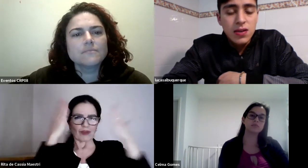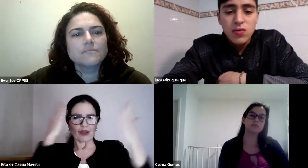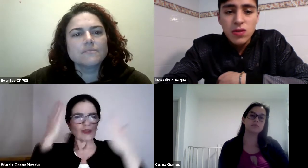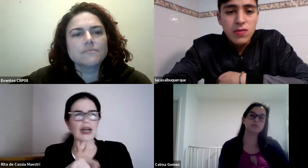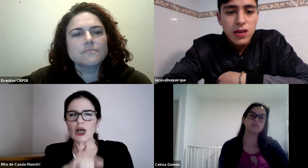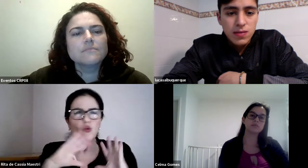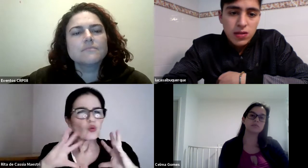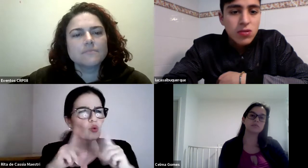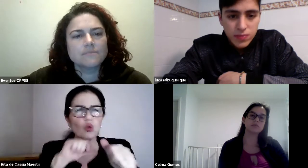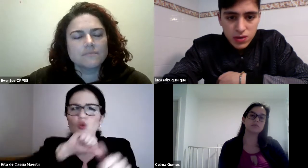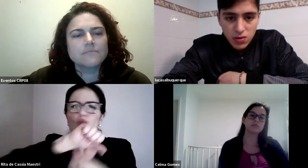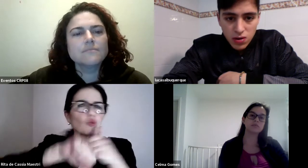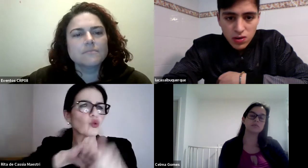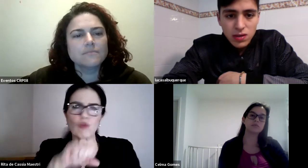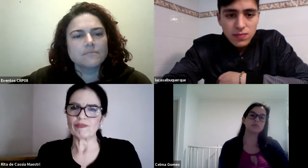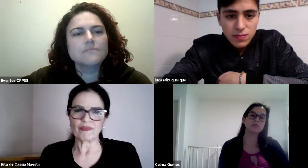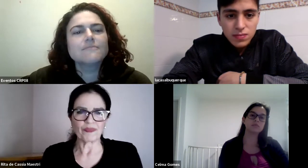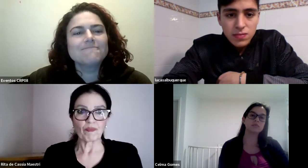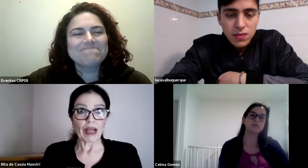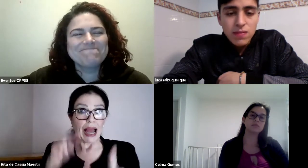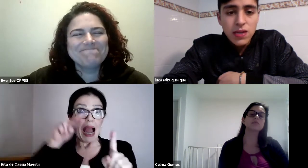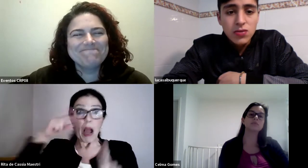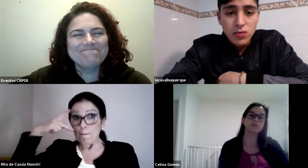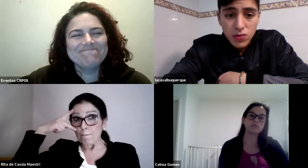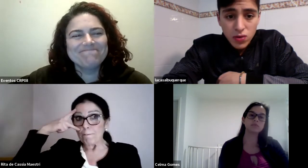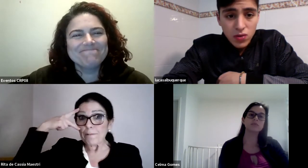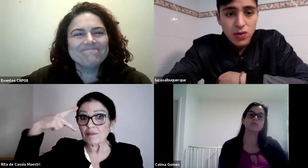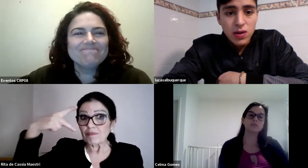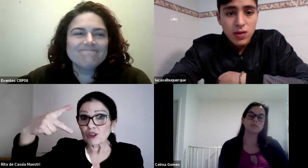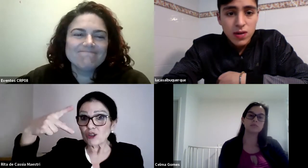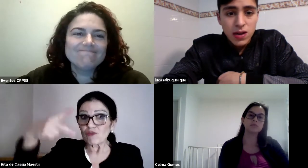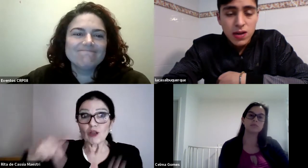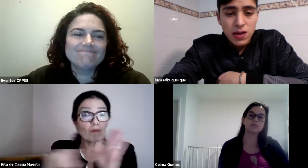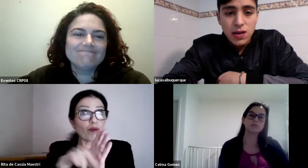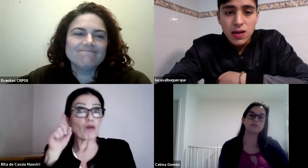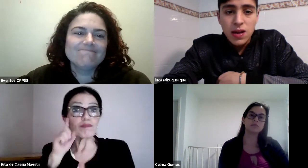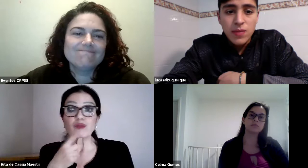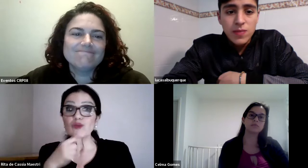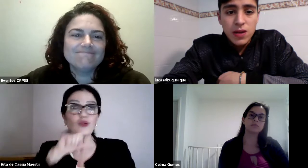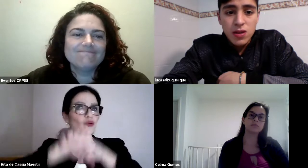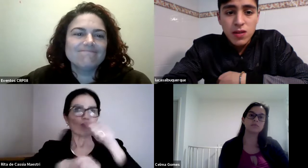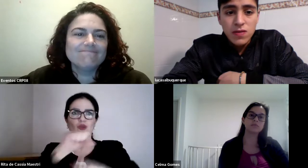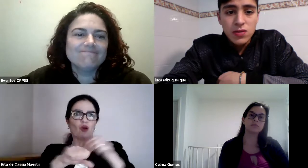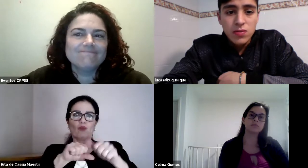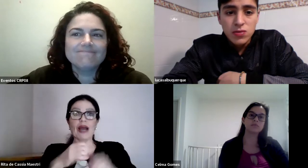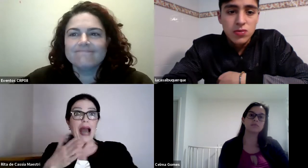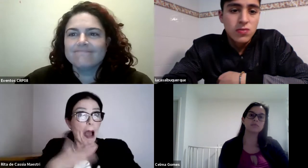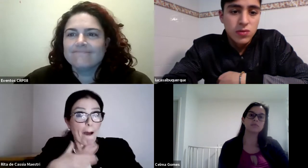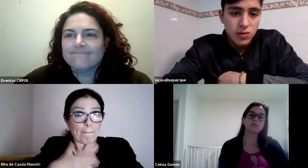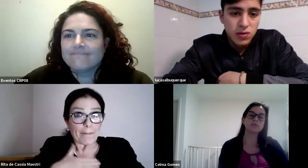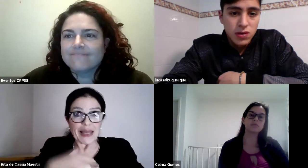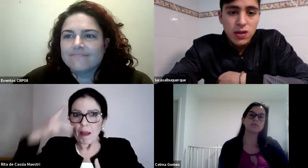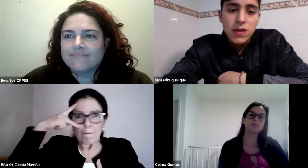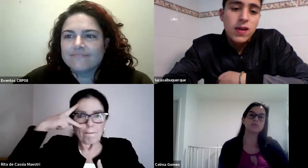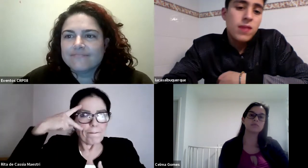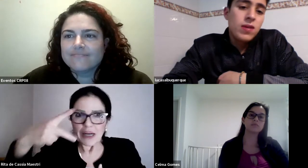e continuei trabalhando como psicóloga, mas tudo mudou. A perspectiva sobre o surdo